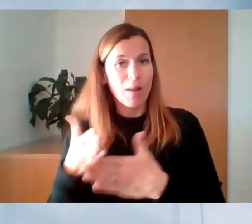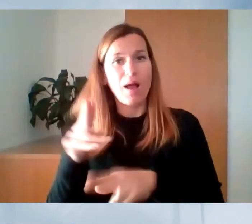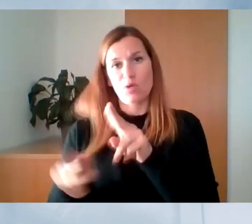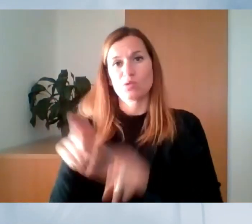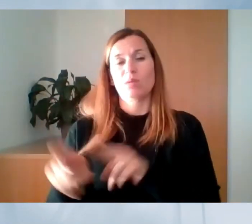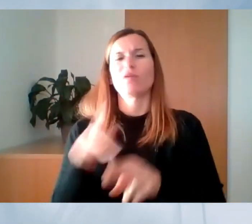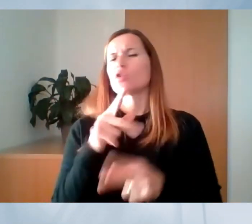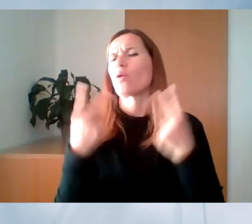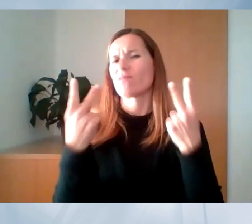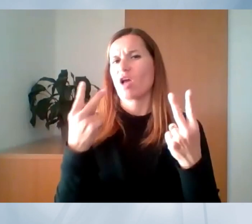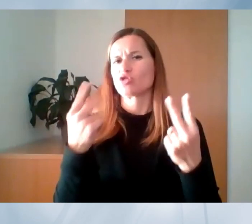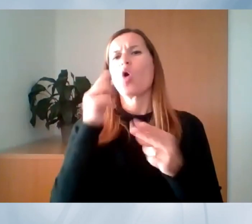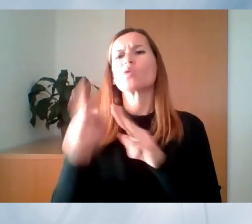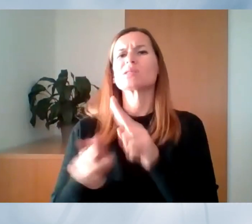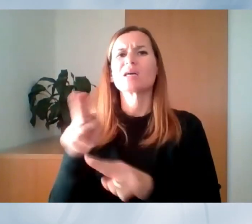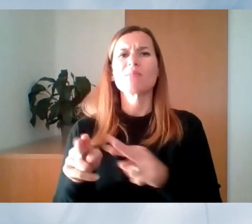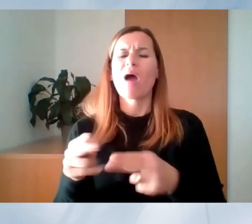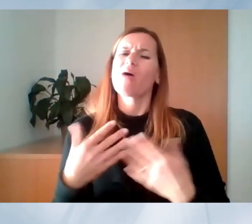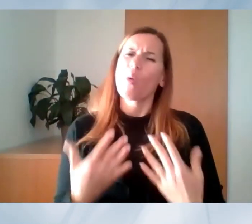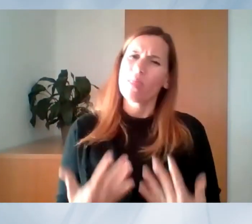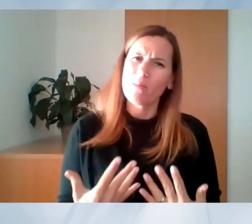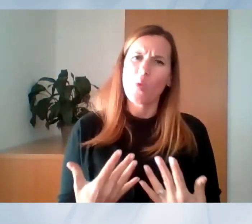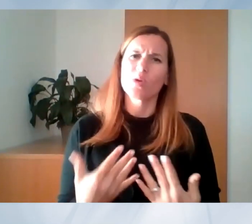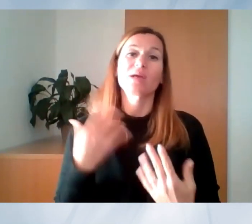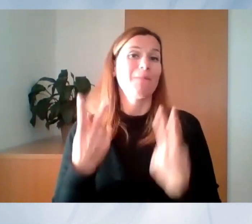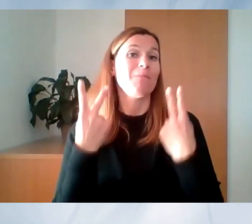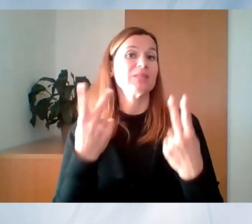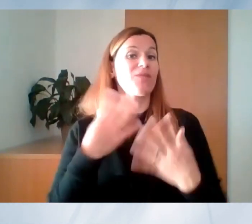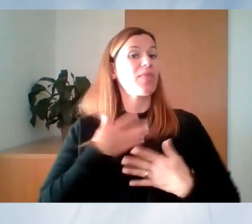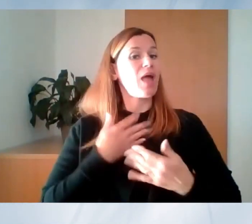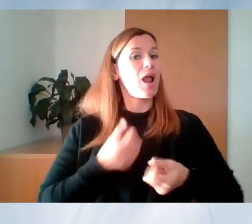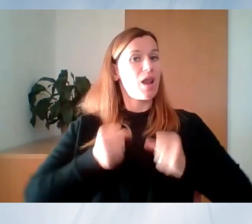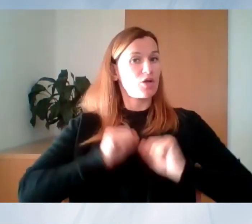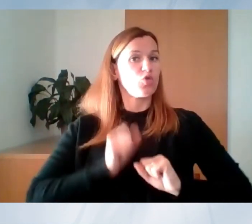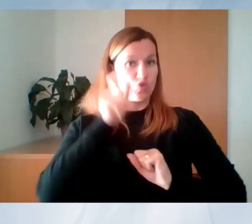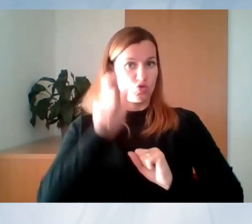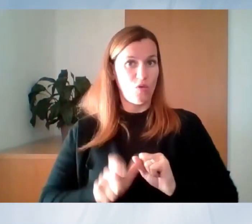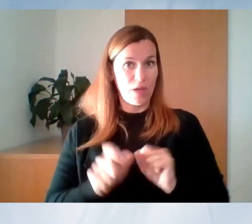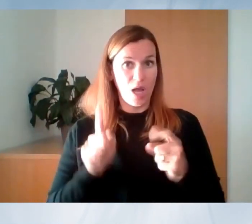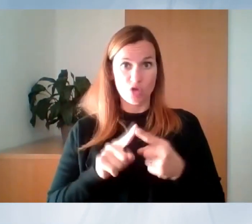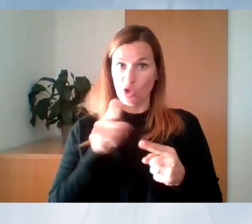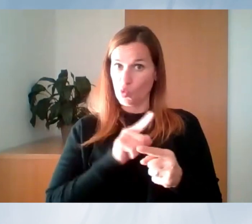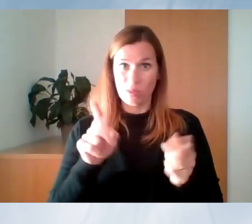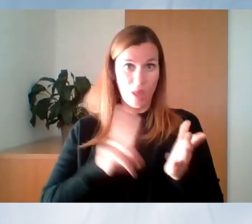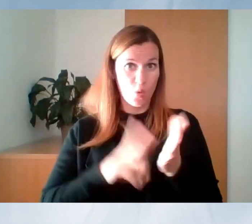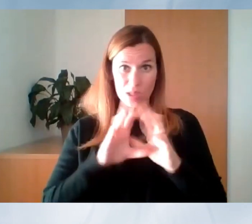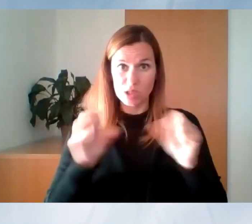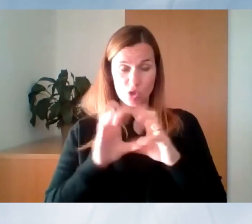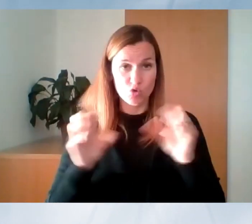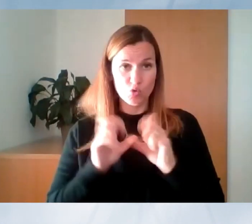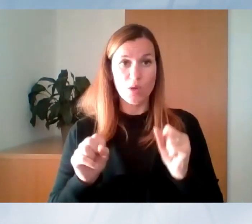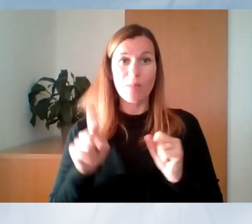stvar. Oskrba onemoglih je bistvena lastnost človeka. Če te lastnosti